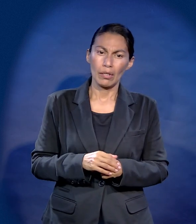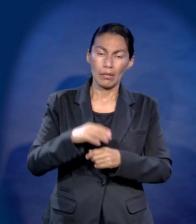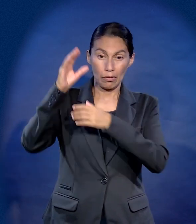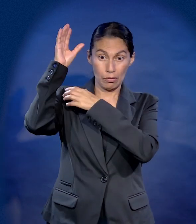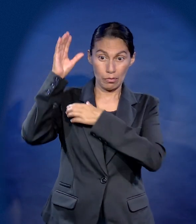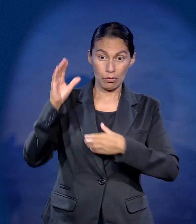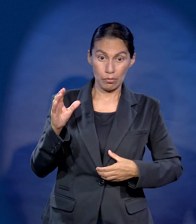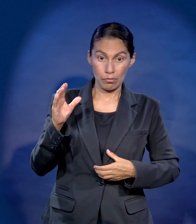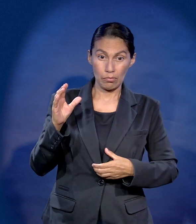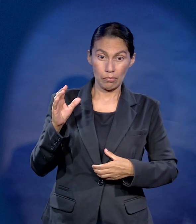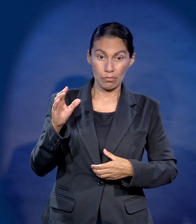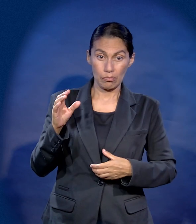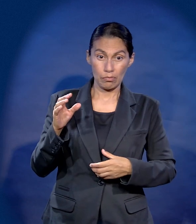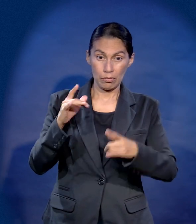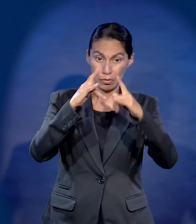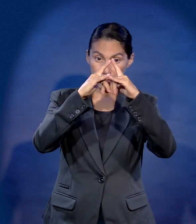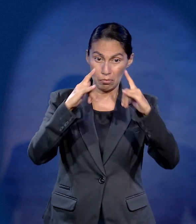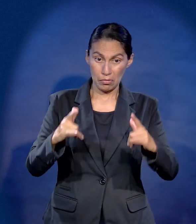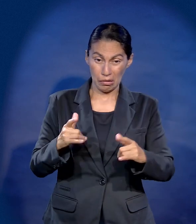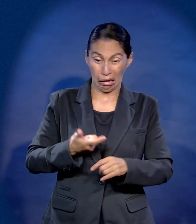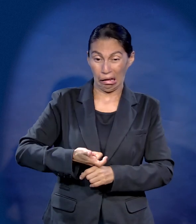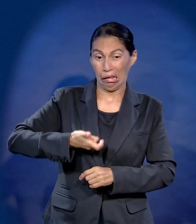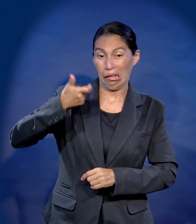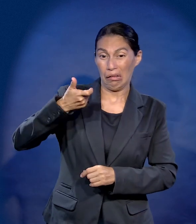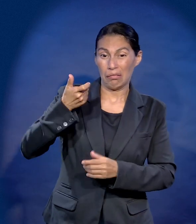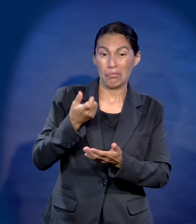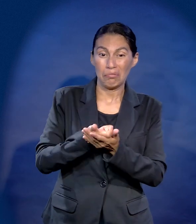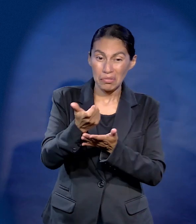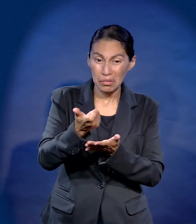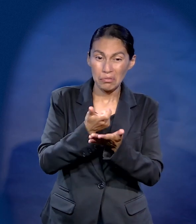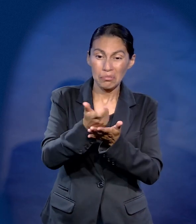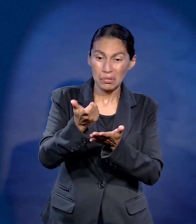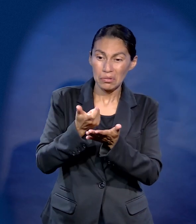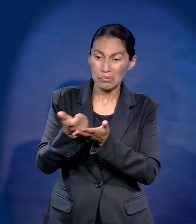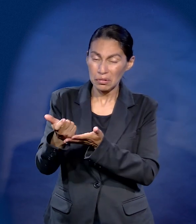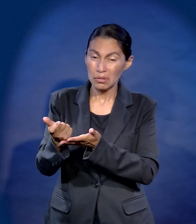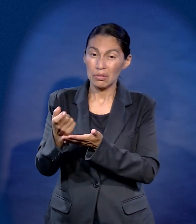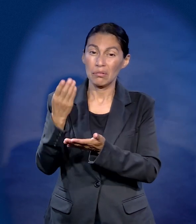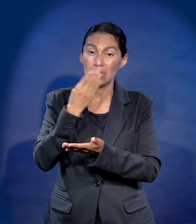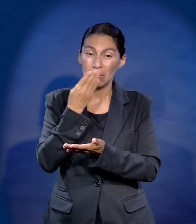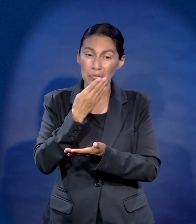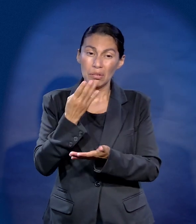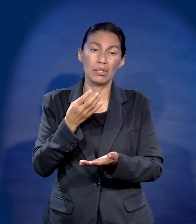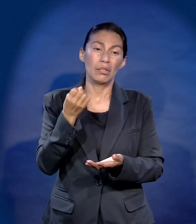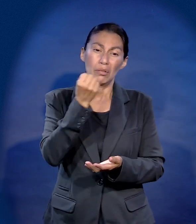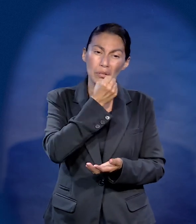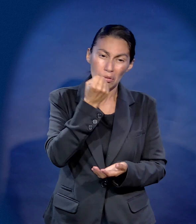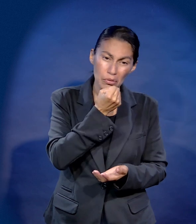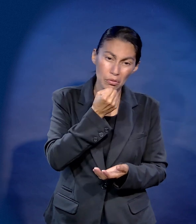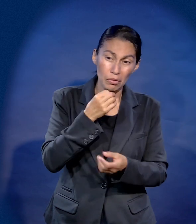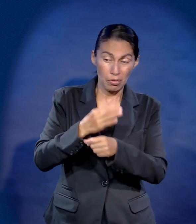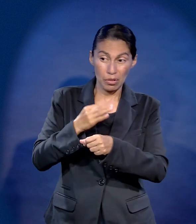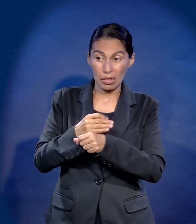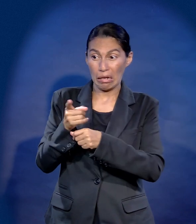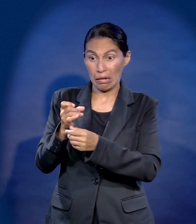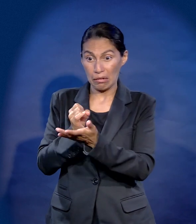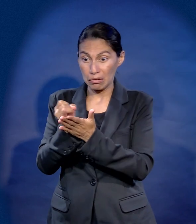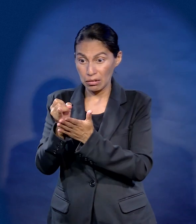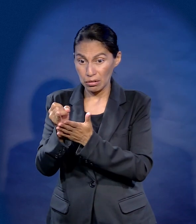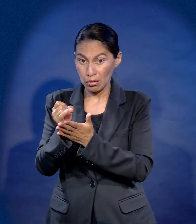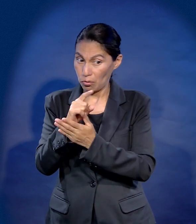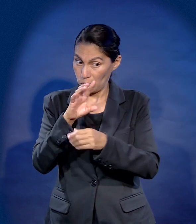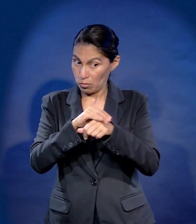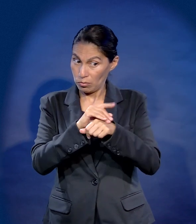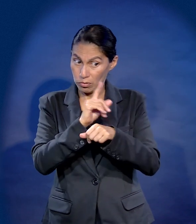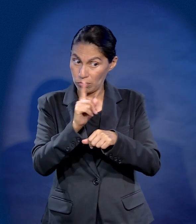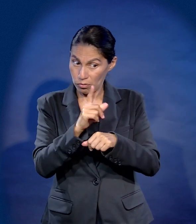Pagamos campamentos en el club, que están bien caros. Ahí estamos, todo el tiempo, que la Biblia, que el culto, que tal. Y ahora que él